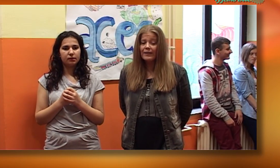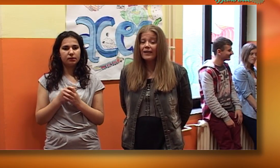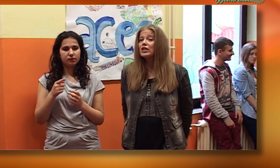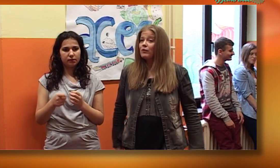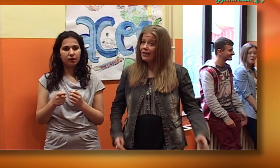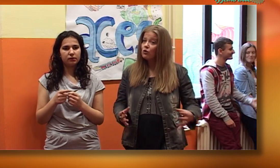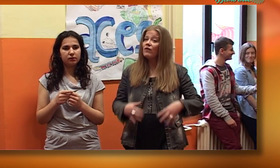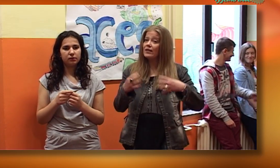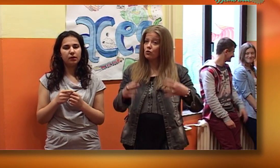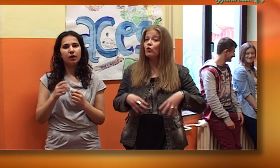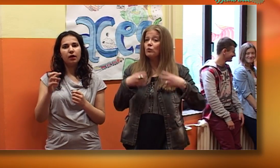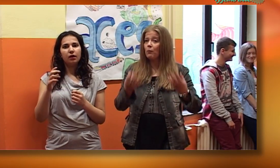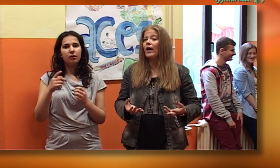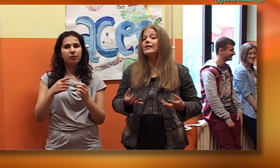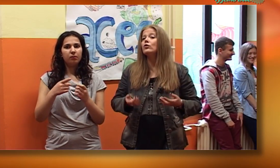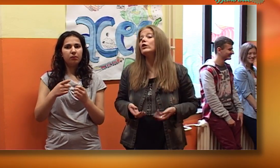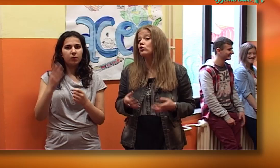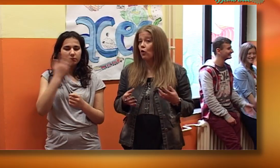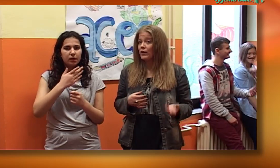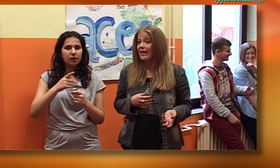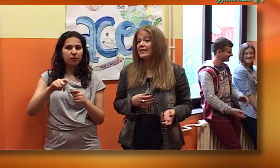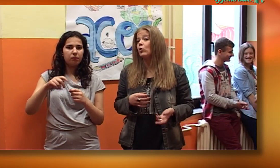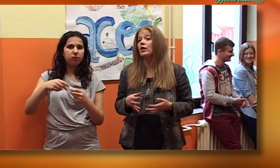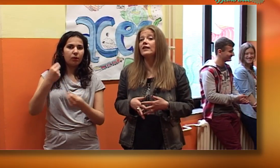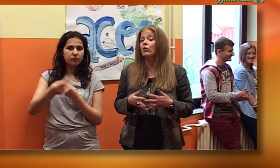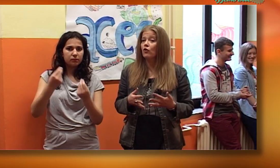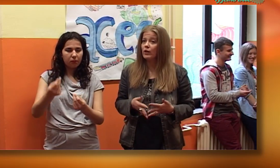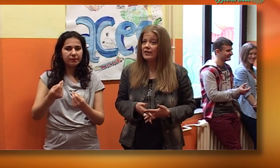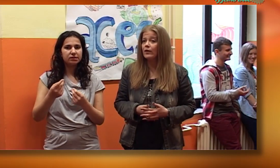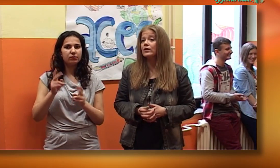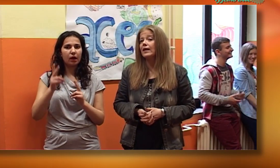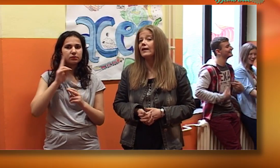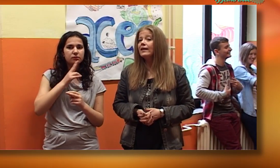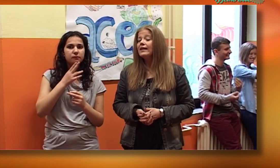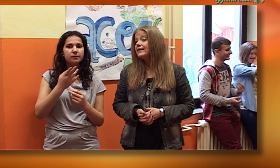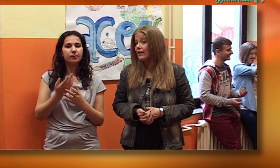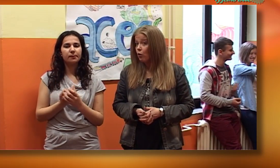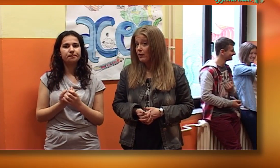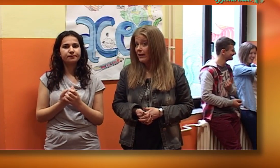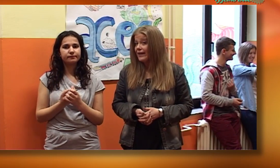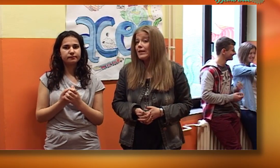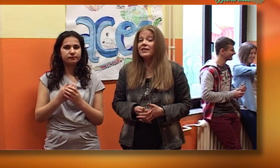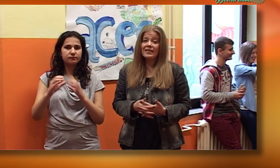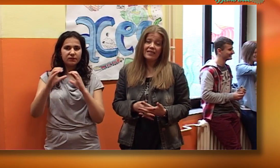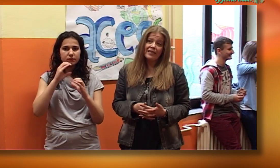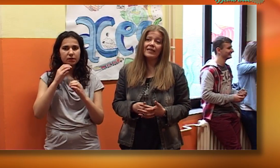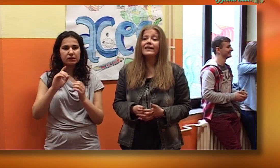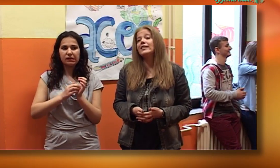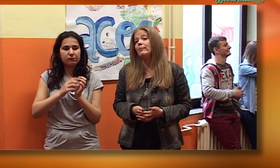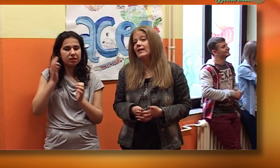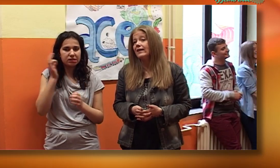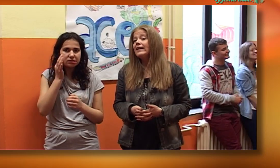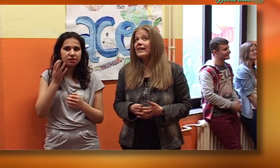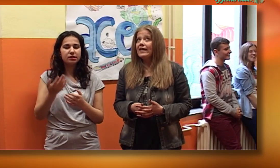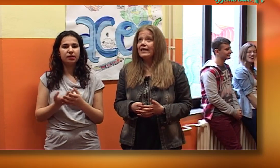Tako da, neki način smo i edukovali tu čujuću populaciju i kroz školu gesta učili ih kako da komuniciraju sa gluvima, da ne treba da se stide, da